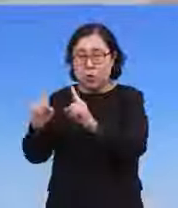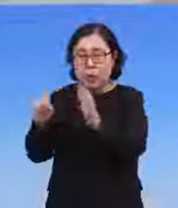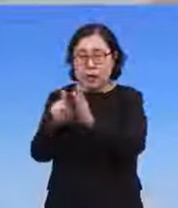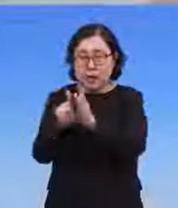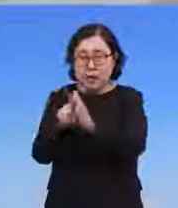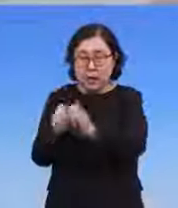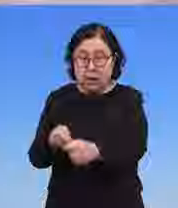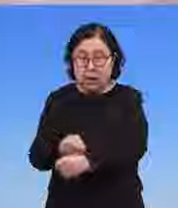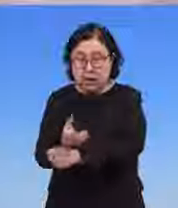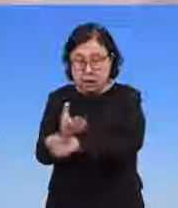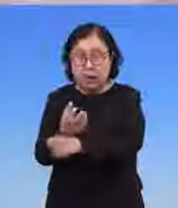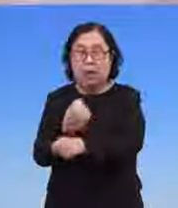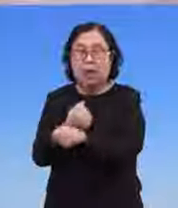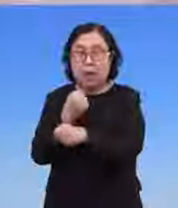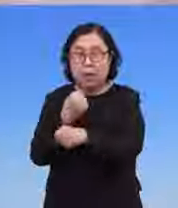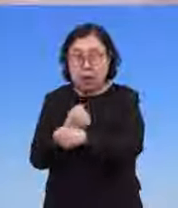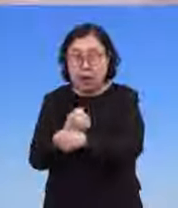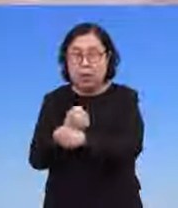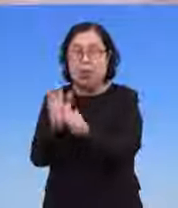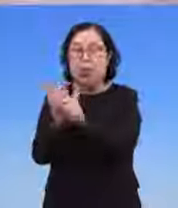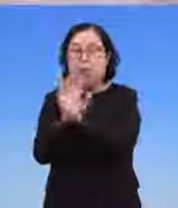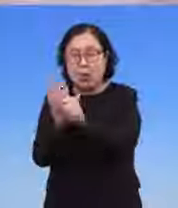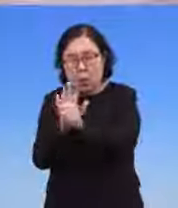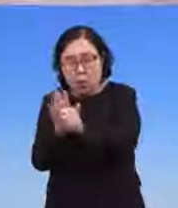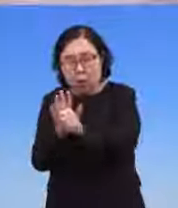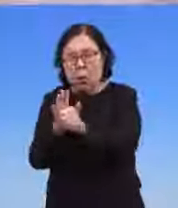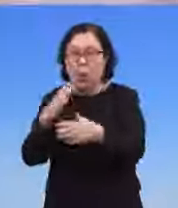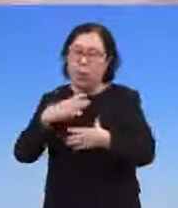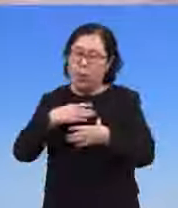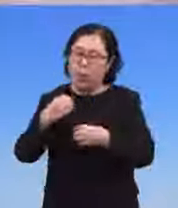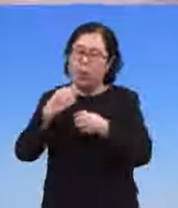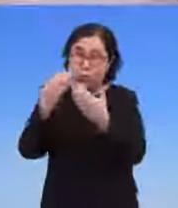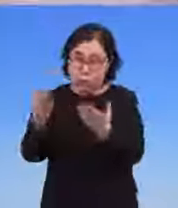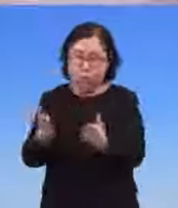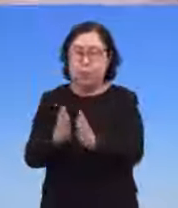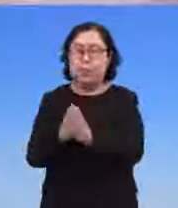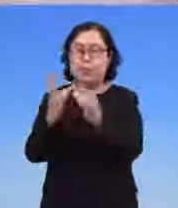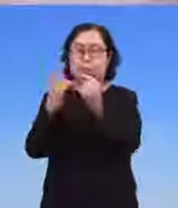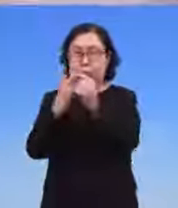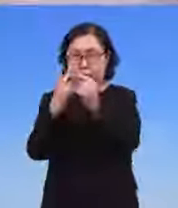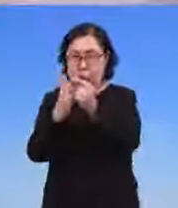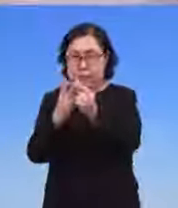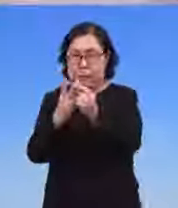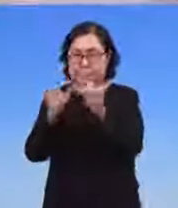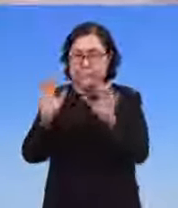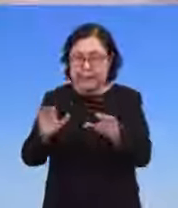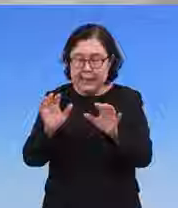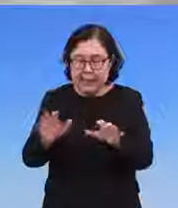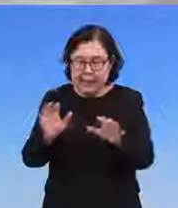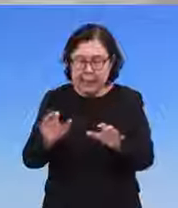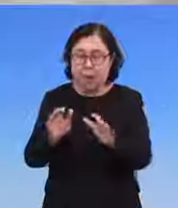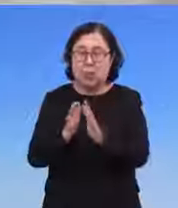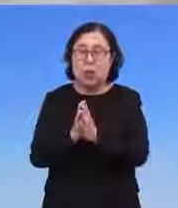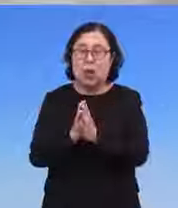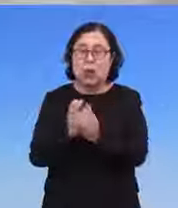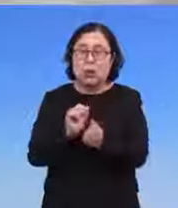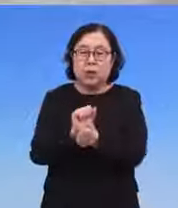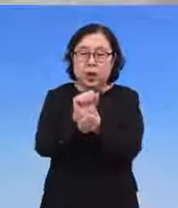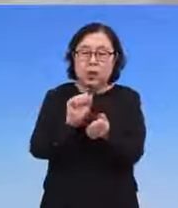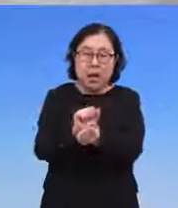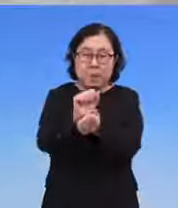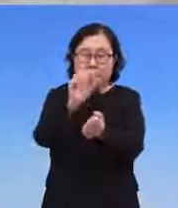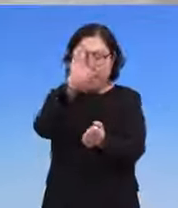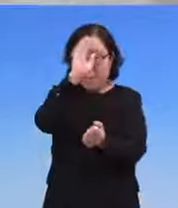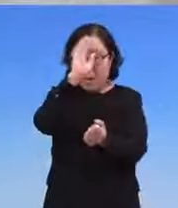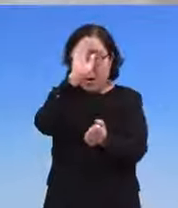부활신앙을 증거하고 이 일에 대한 의미를 부여해서 그들을 안동시키는 일을 하고, 또 하나는 실제적으로 그 위험한 그